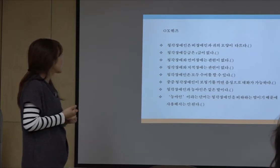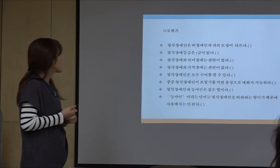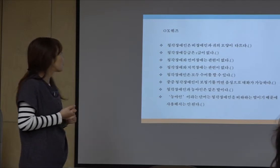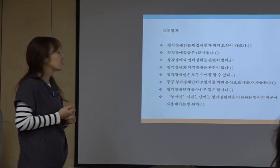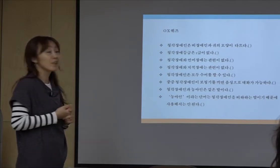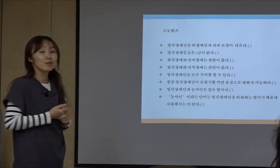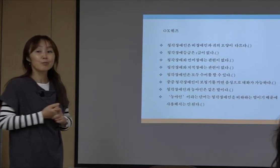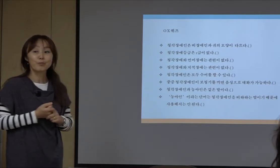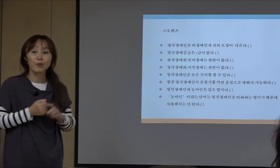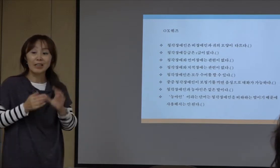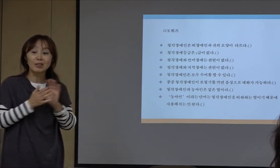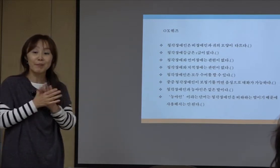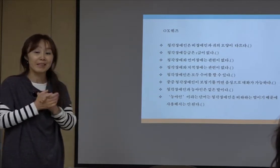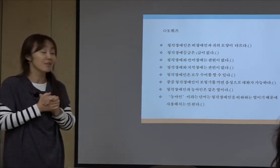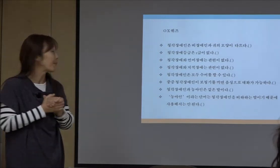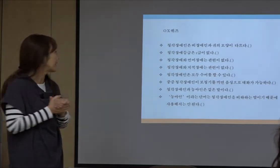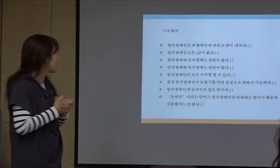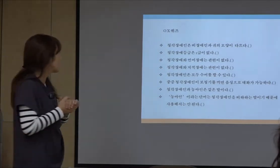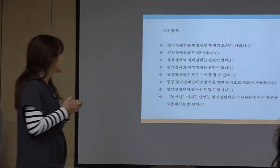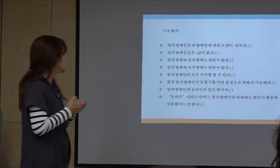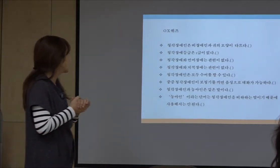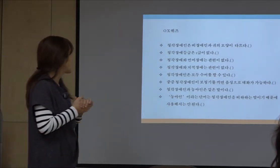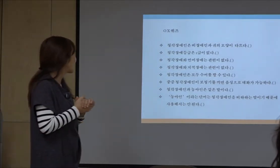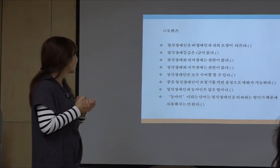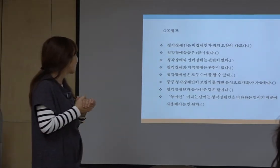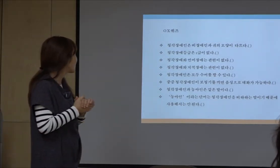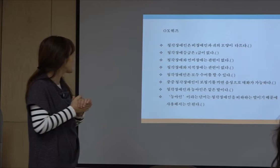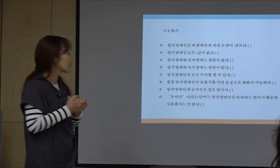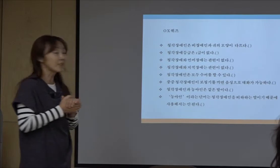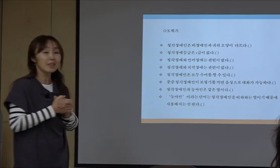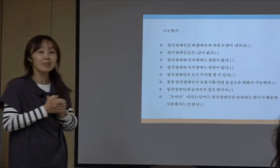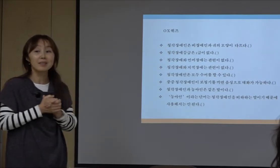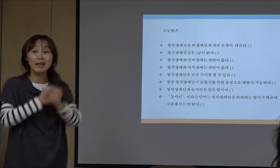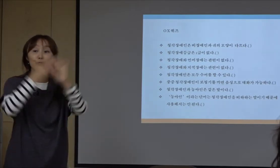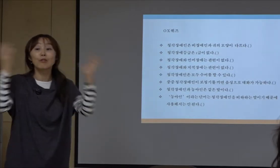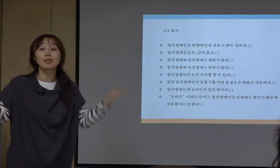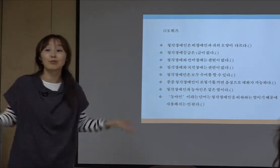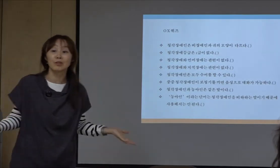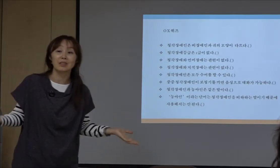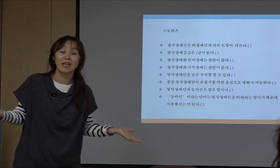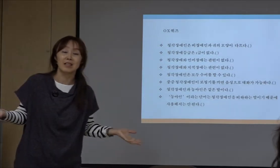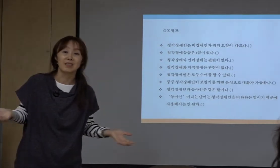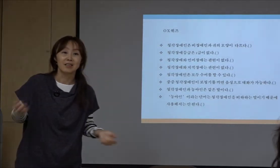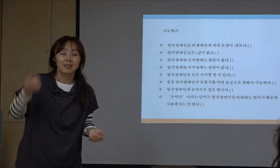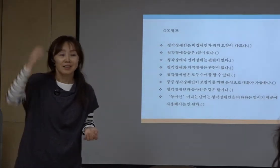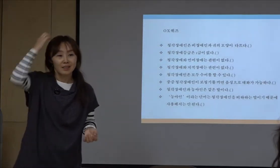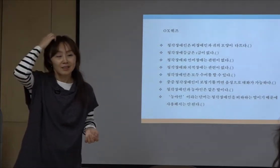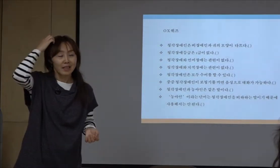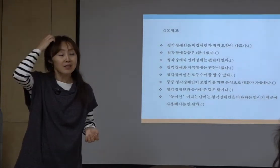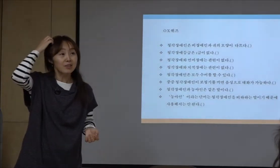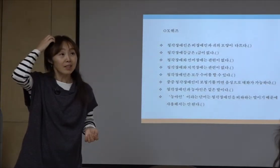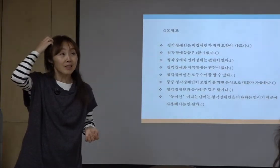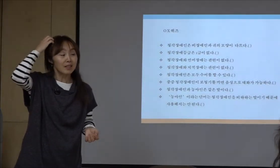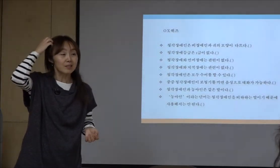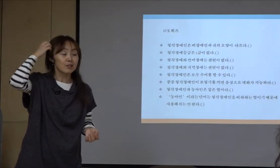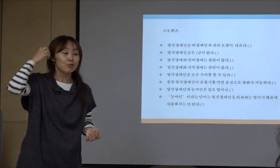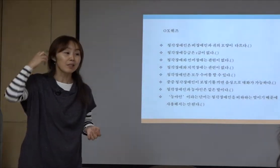청각장애하고 언어장애는 관련이 많아요. 많고 그리고 청각장애인들 다 수어를 할 수 있느냐? 예전에 이제